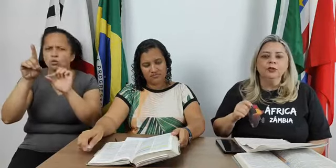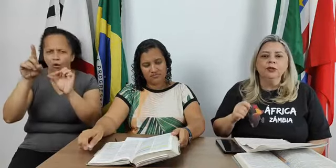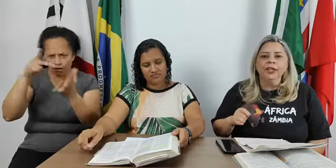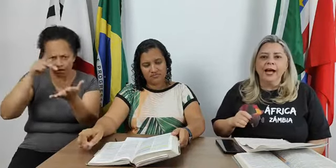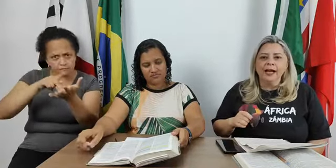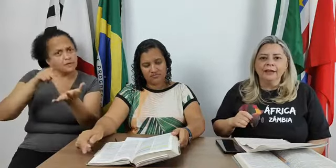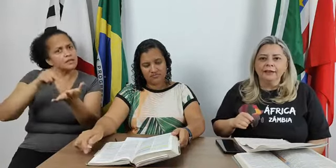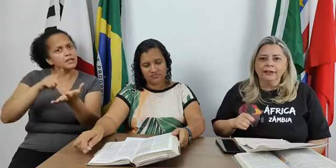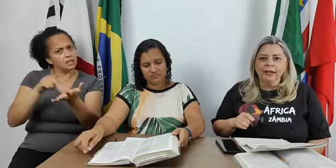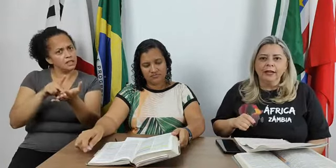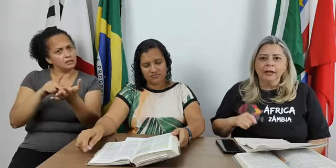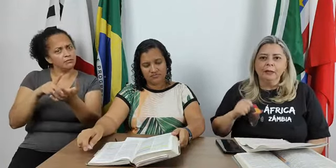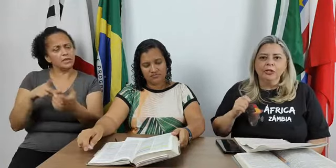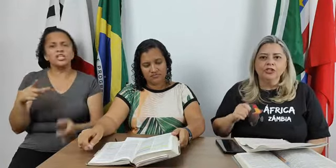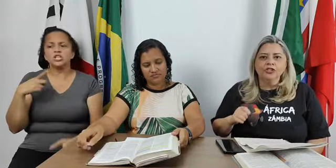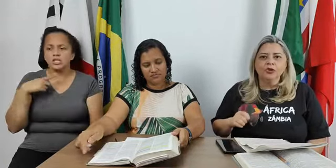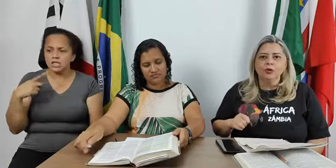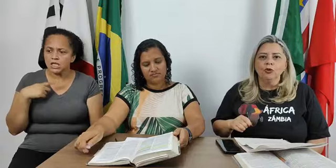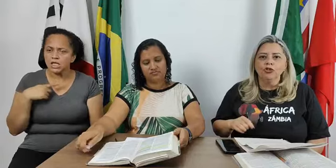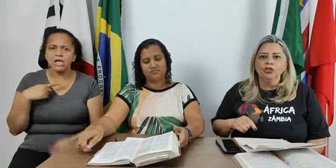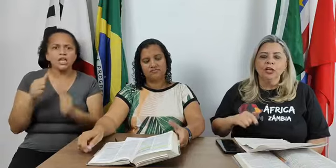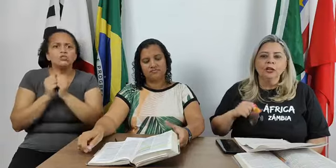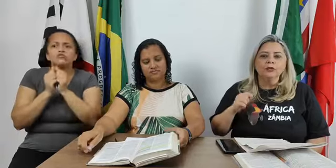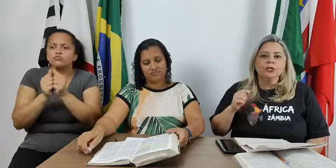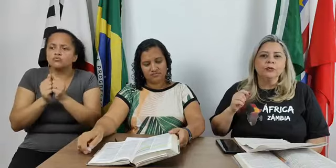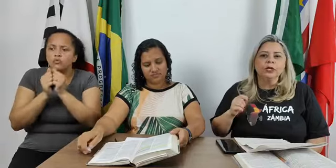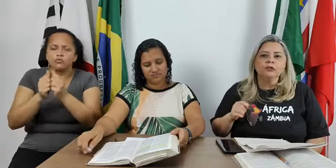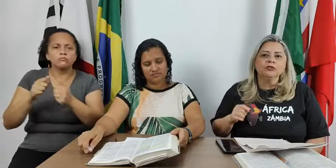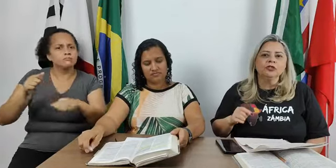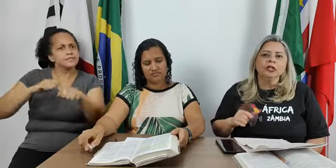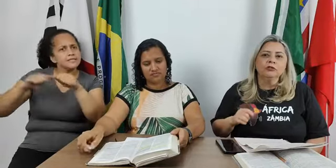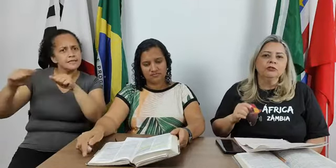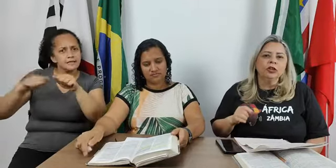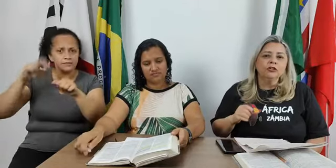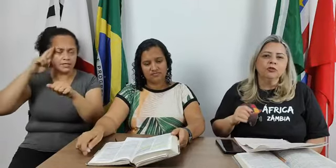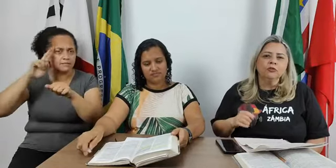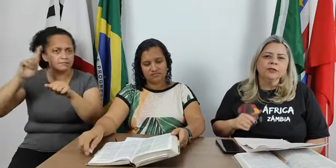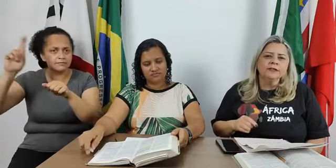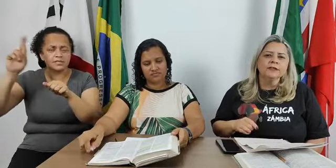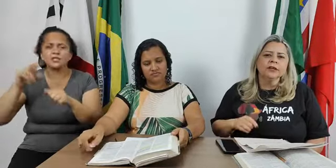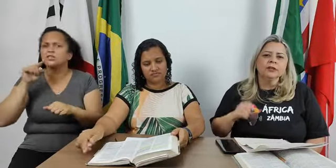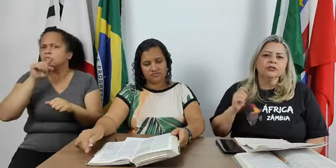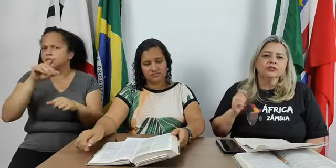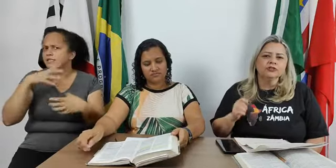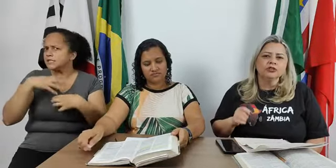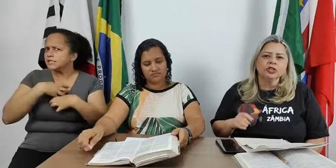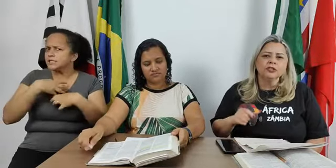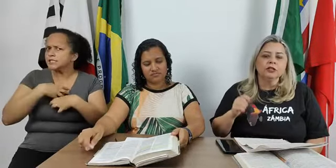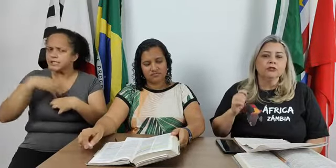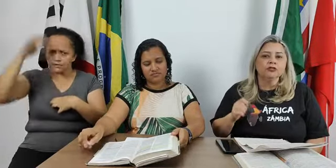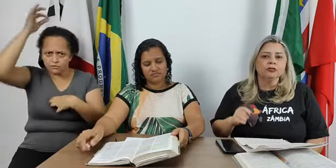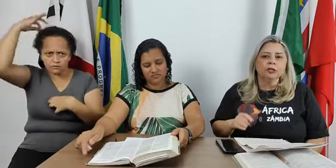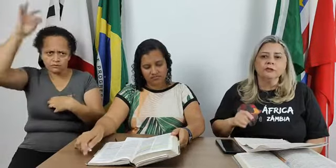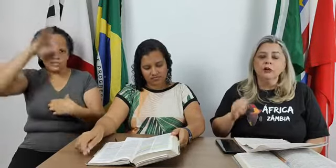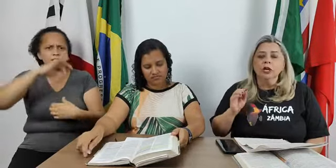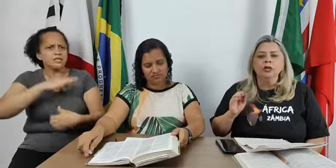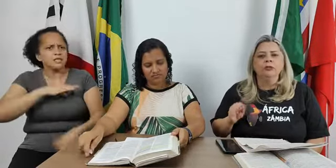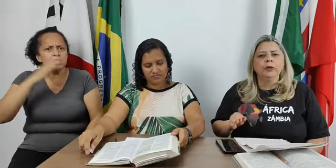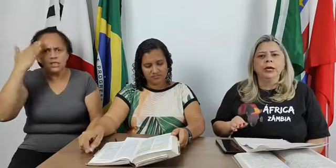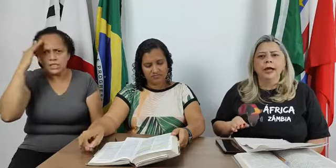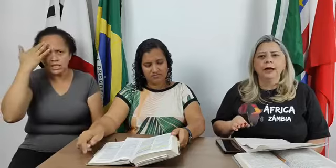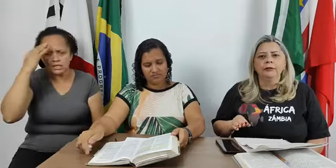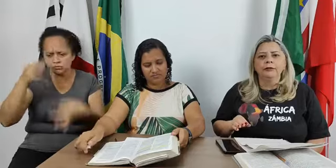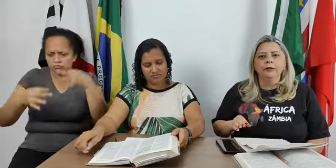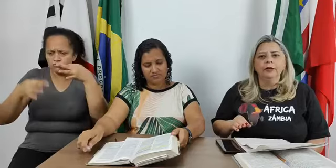você mudar, né, a partir de hoje, que o Espírito Santo venha te convencer da justiça, do juízo e